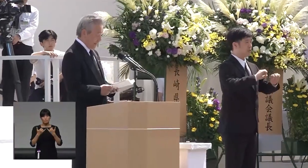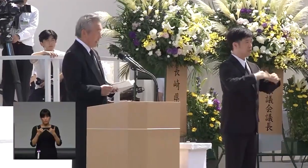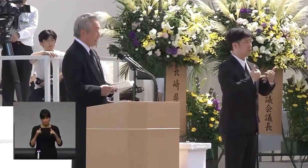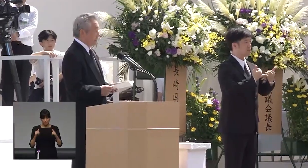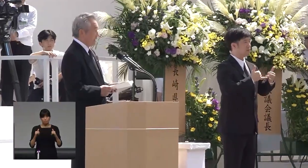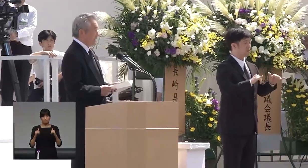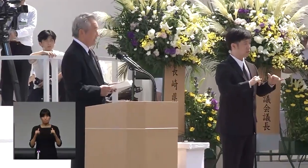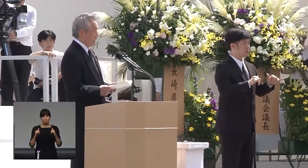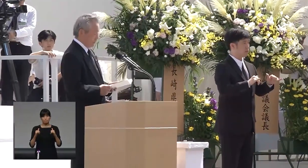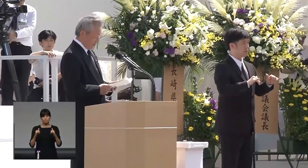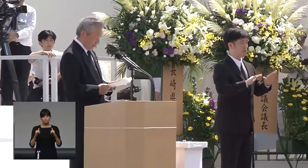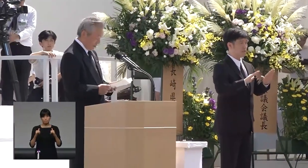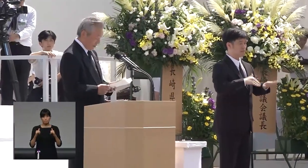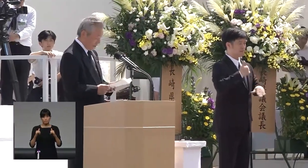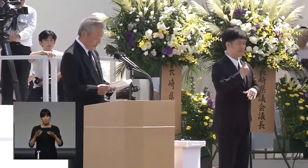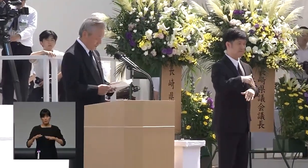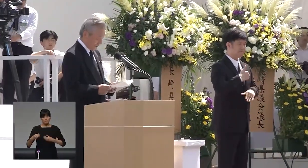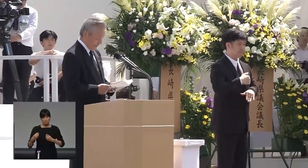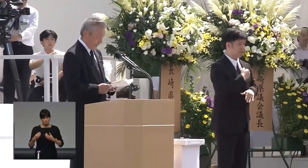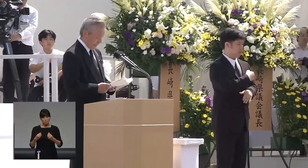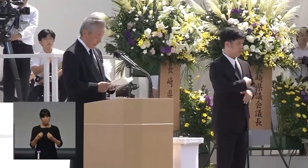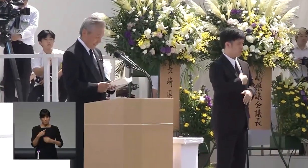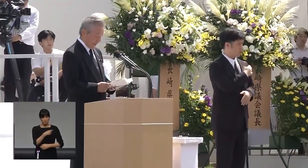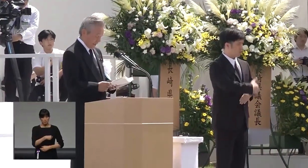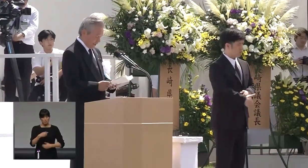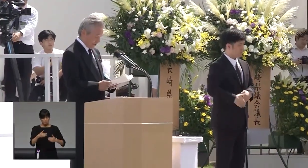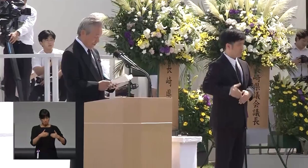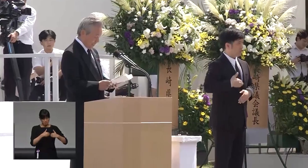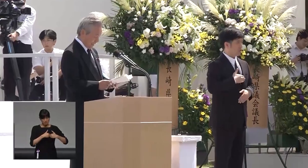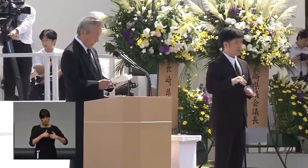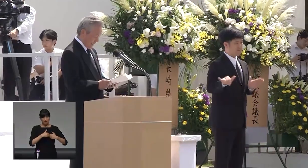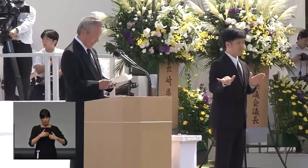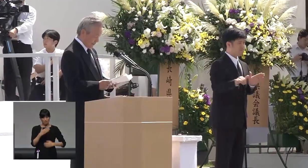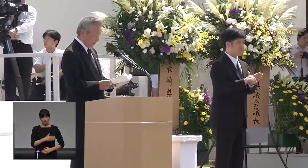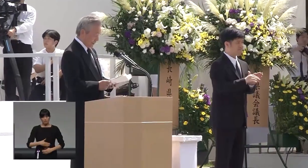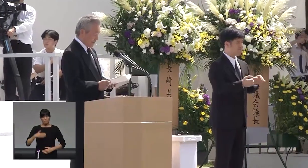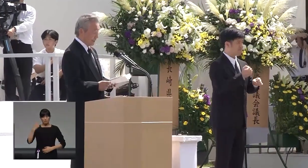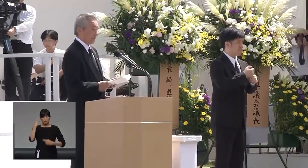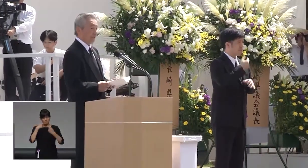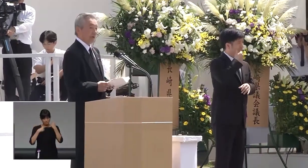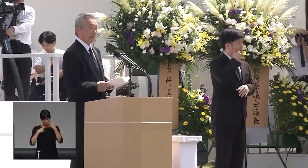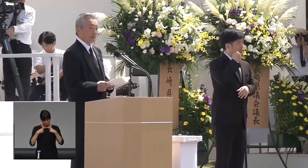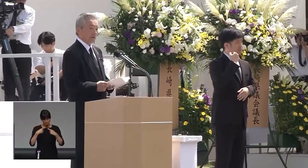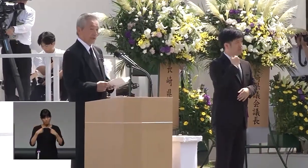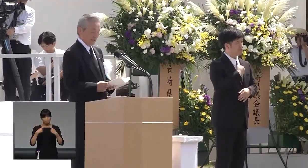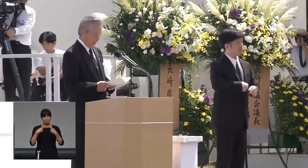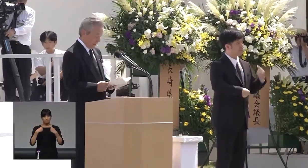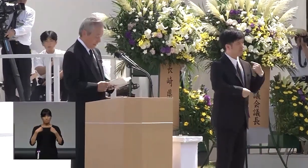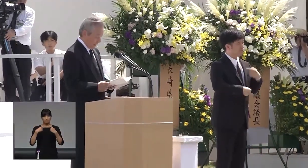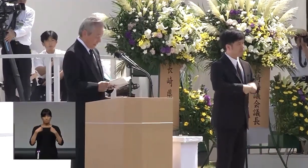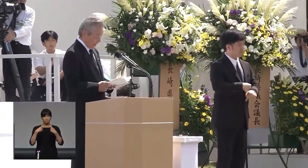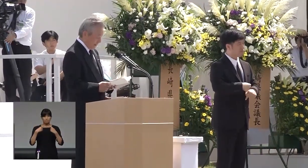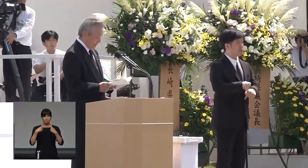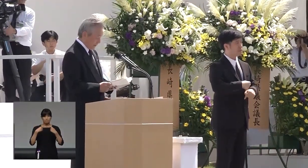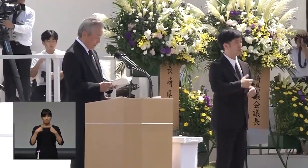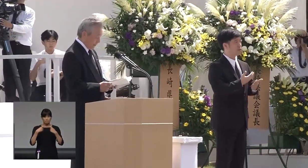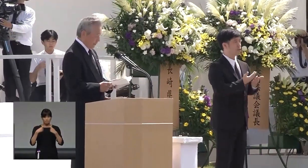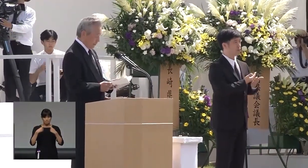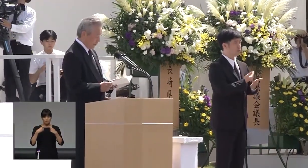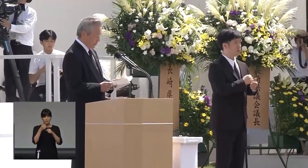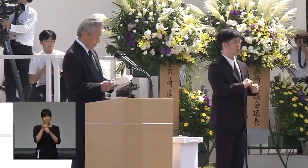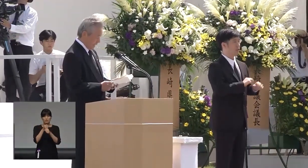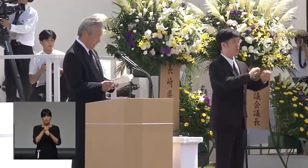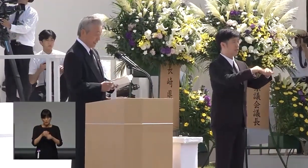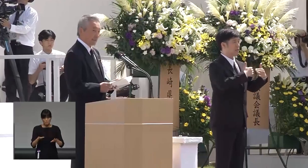は今なお心と体に障害言えぬ傷跡が残り原爆